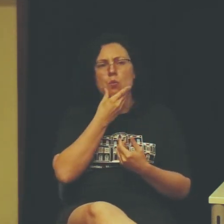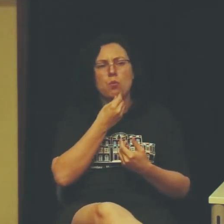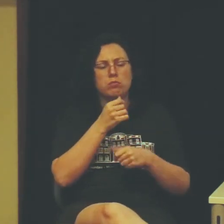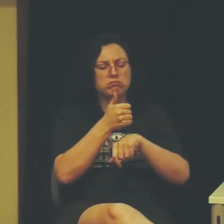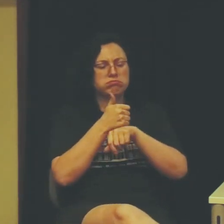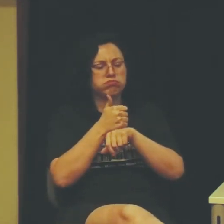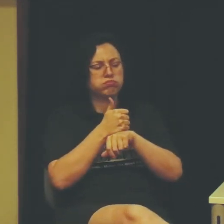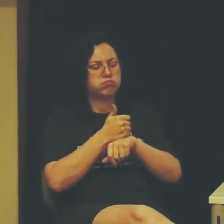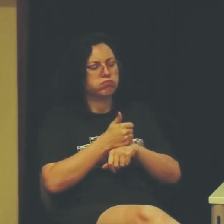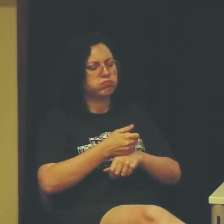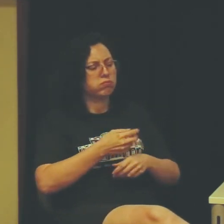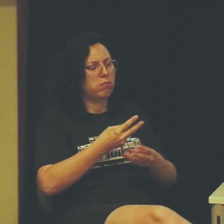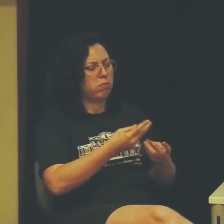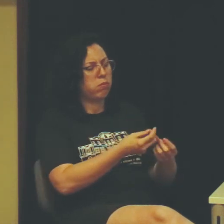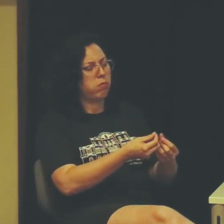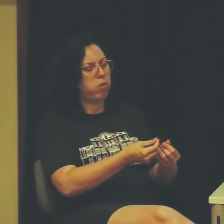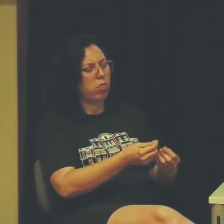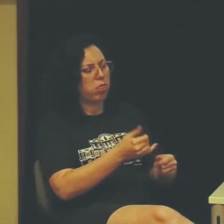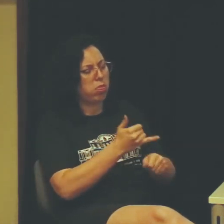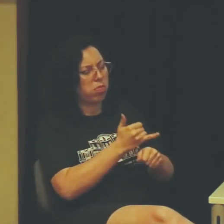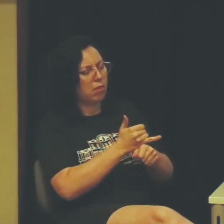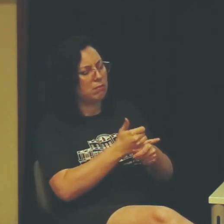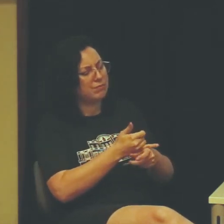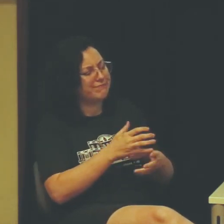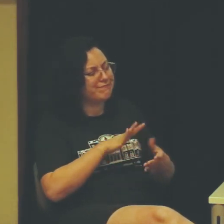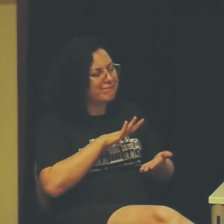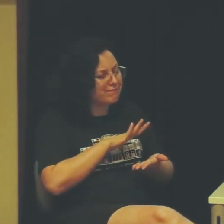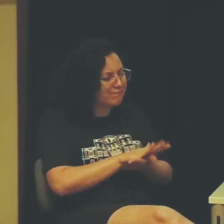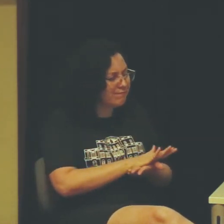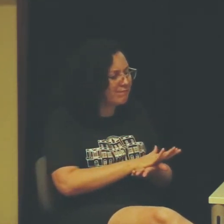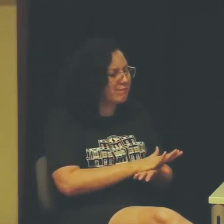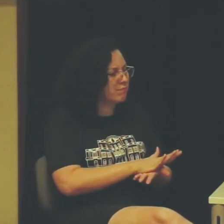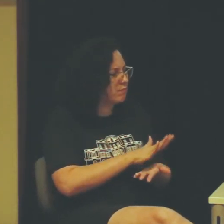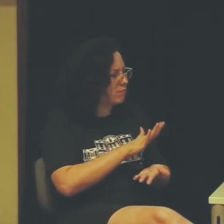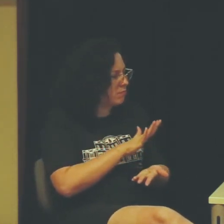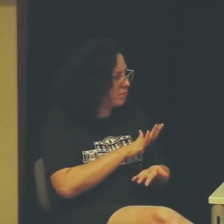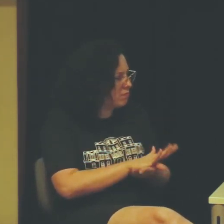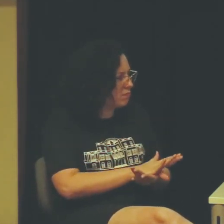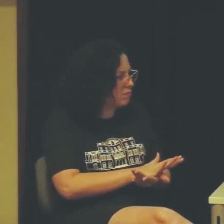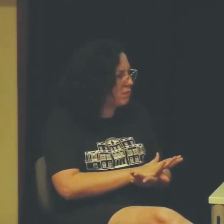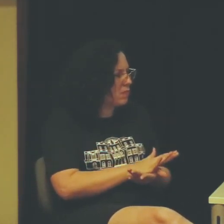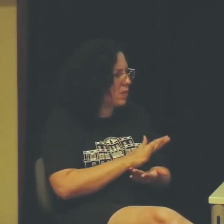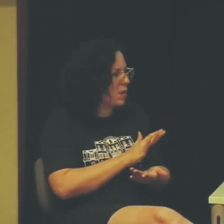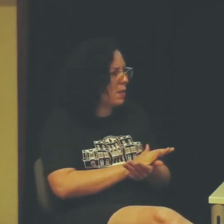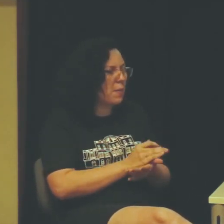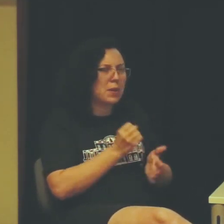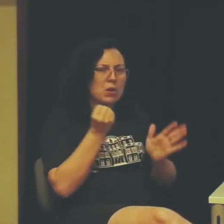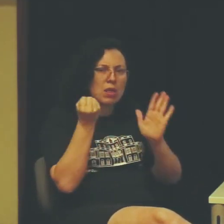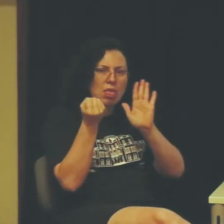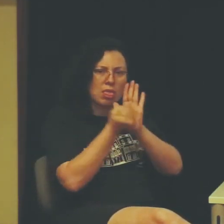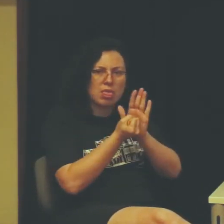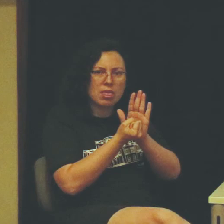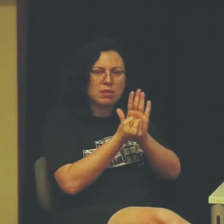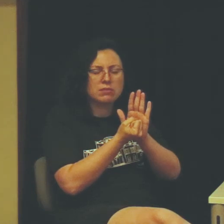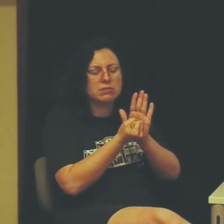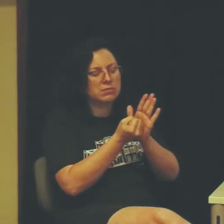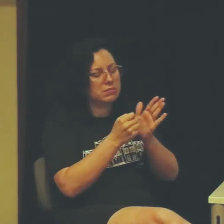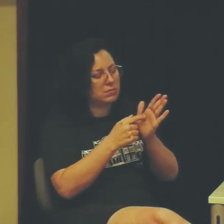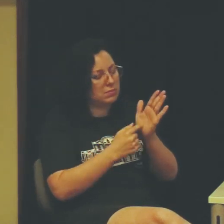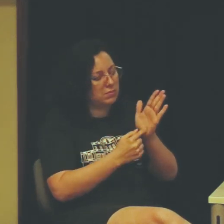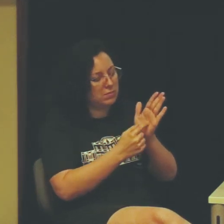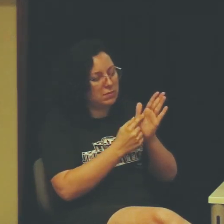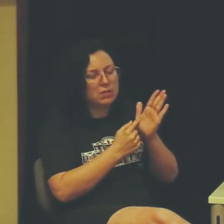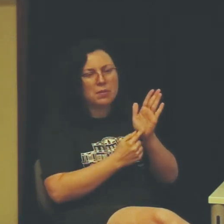uma prensa para colocar, como a gente viu lá atrás, né, o selo da coroa, né, aquela marca funda, em algumas barras de ouro. Mas só